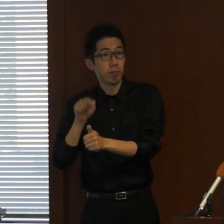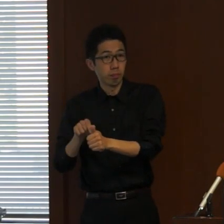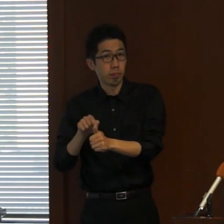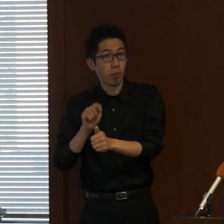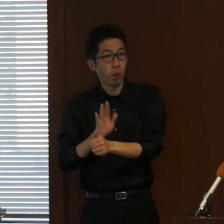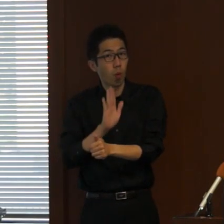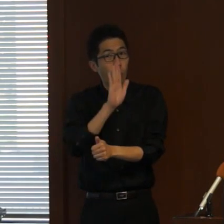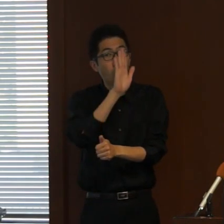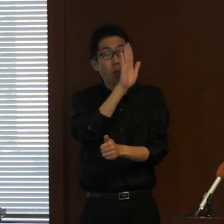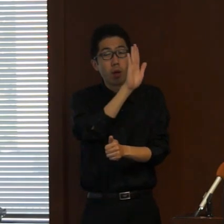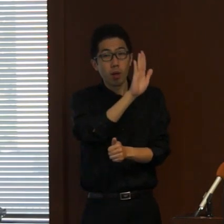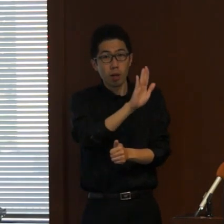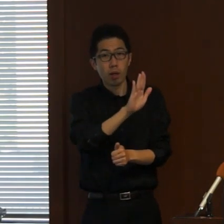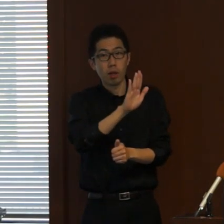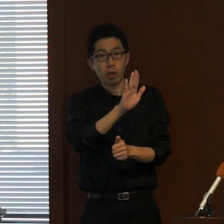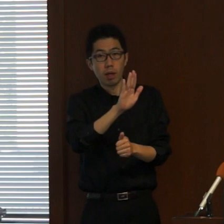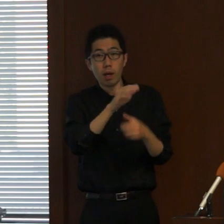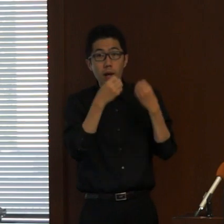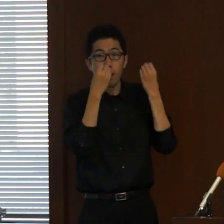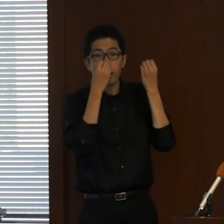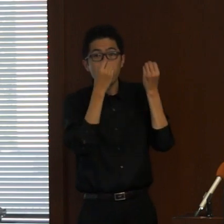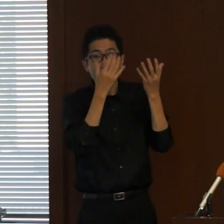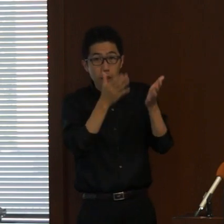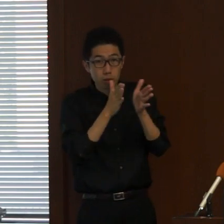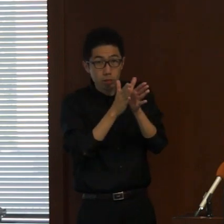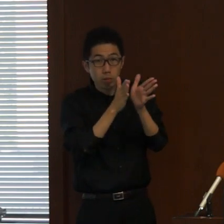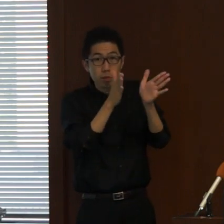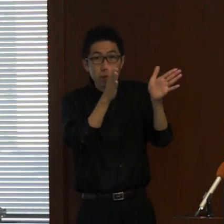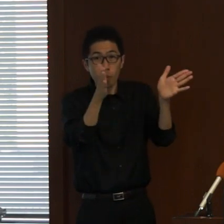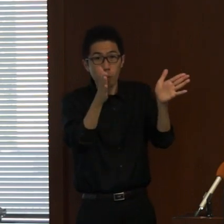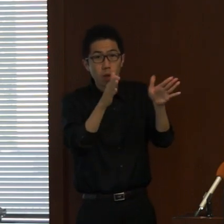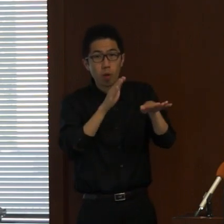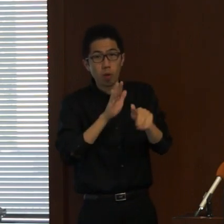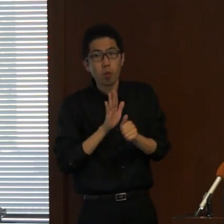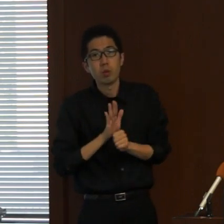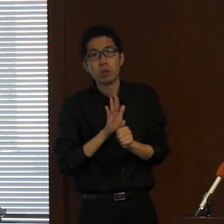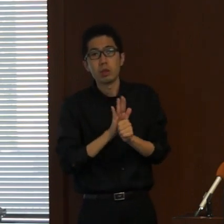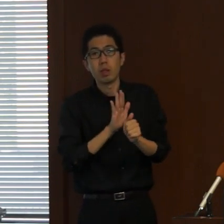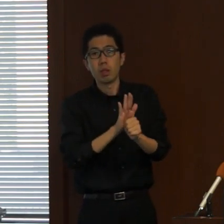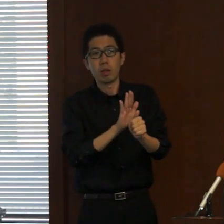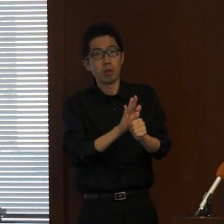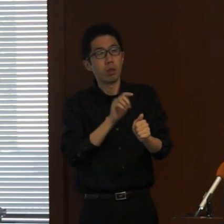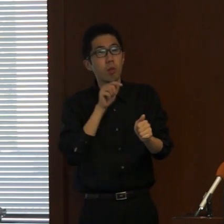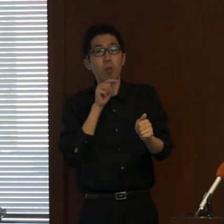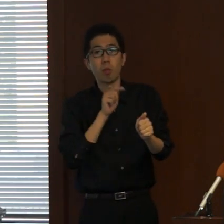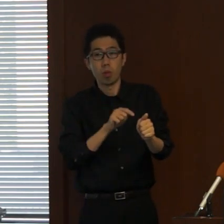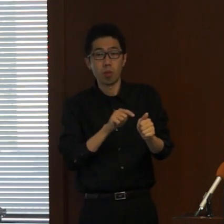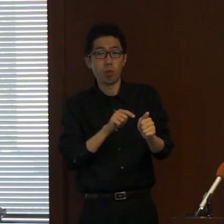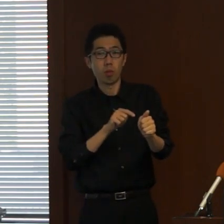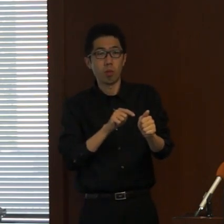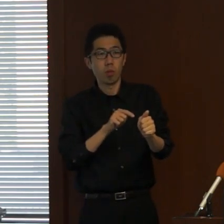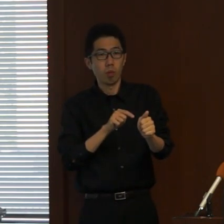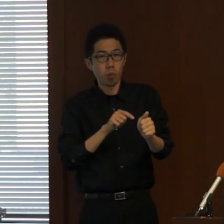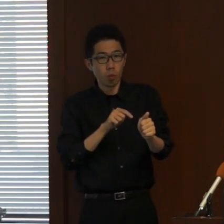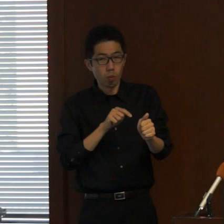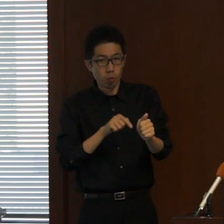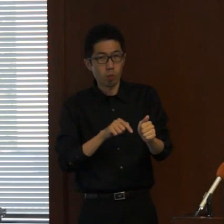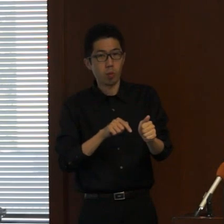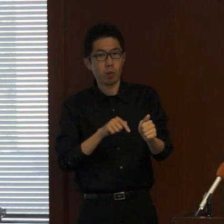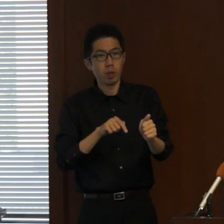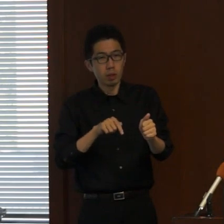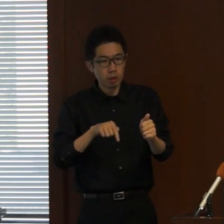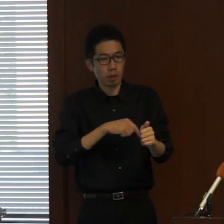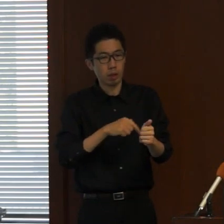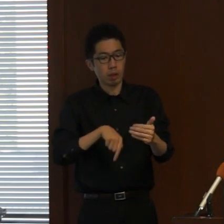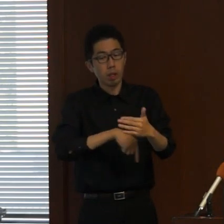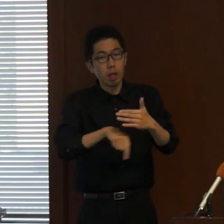から新しい世の中に向かってどう飛び立っていくのかということについては、幅広く皆さんの意